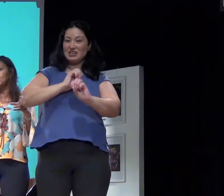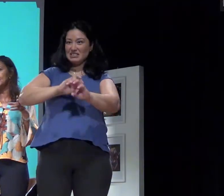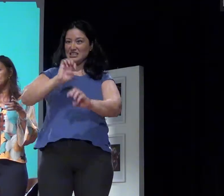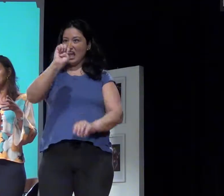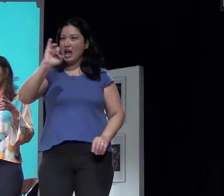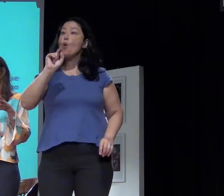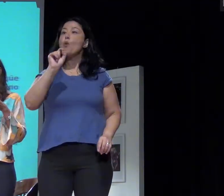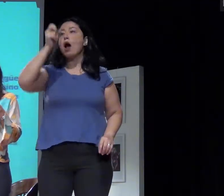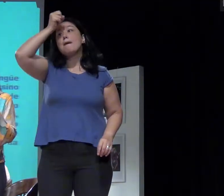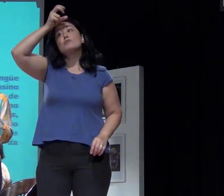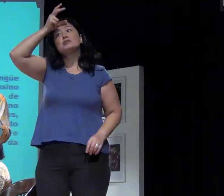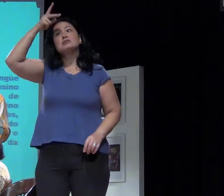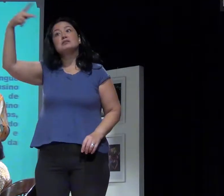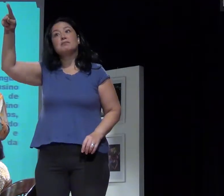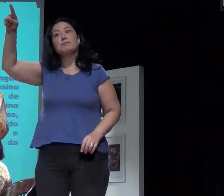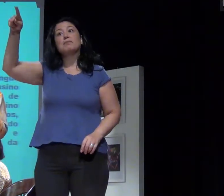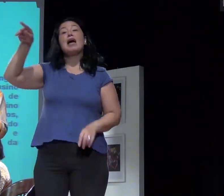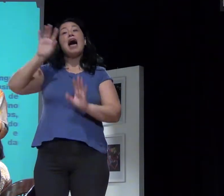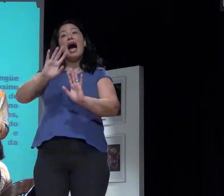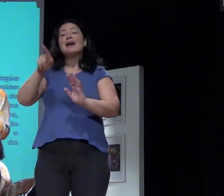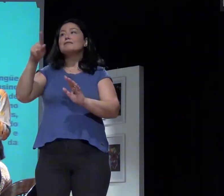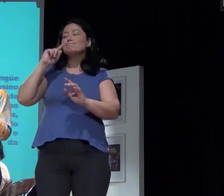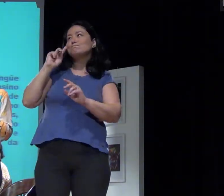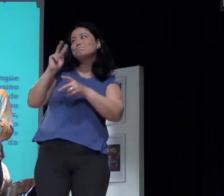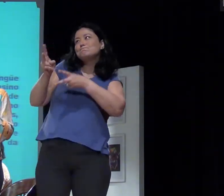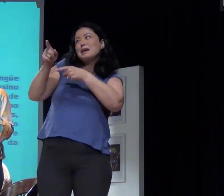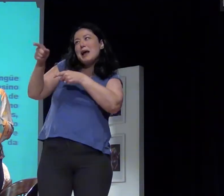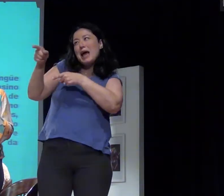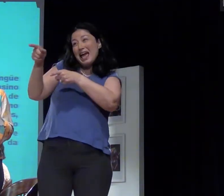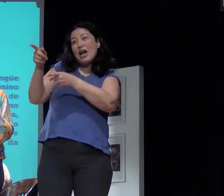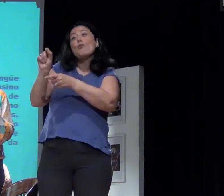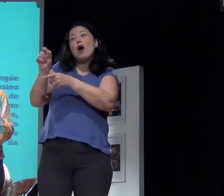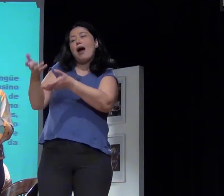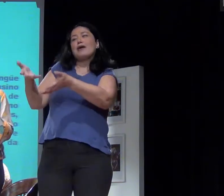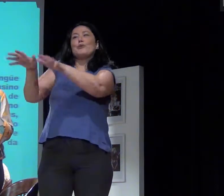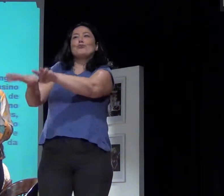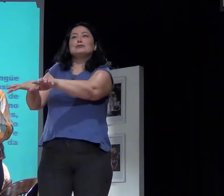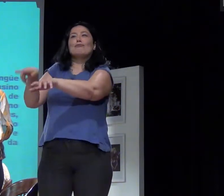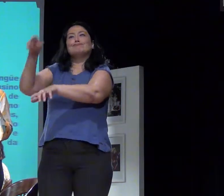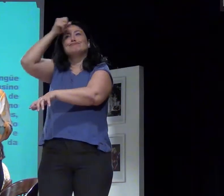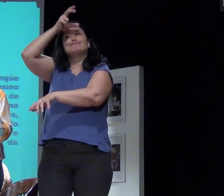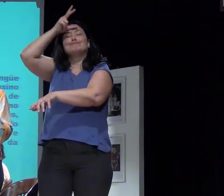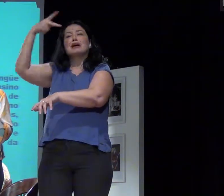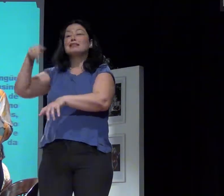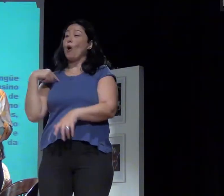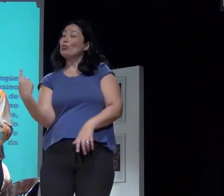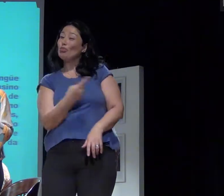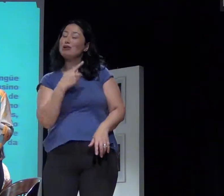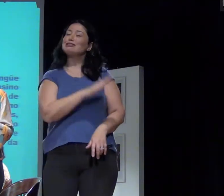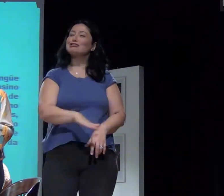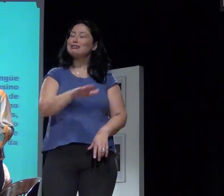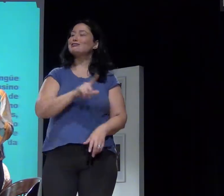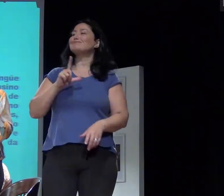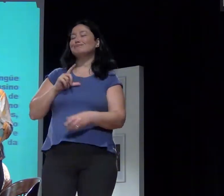infantil é o município. E a perspectiva de trabalho do município ainda é de inclusão. Então, as nossas crianças ainda estão